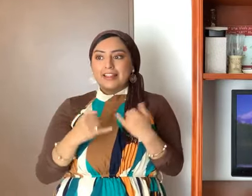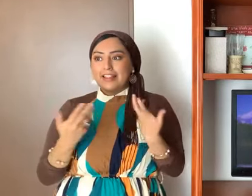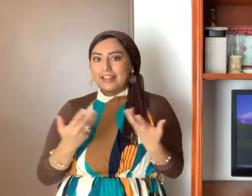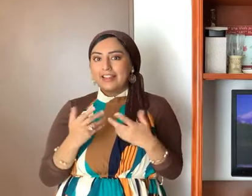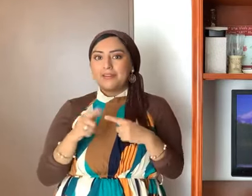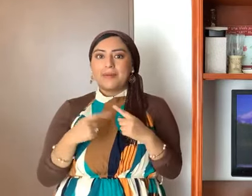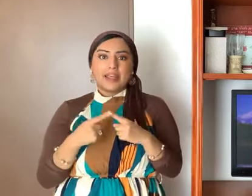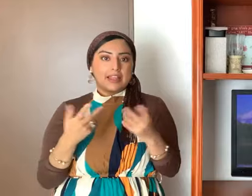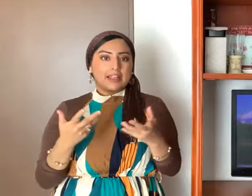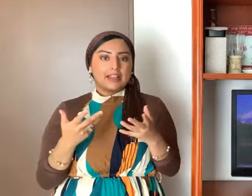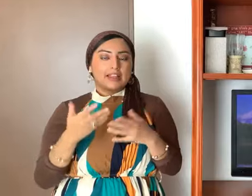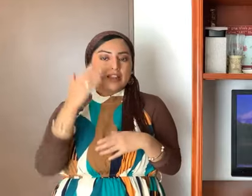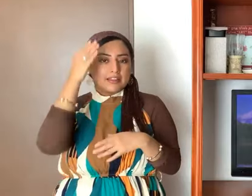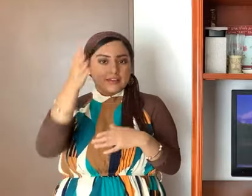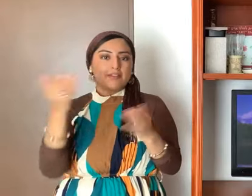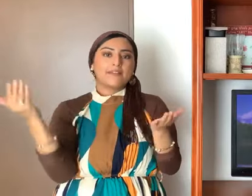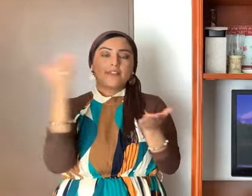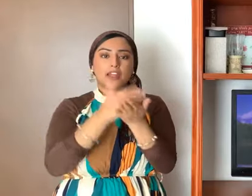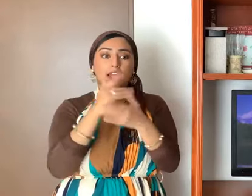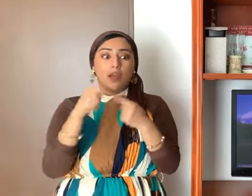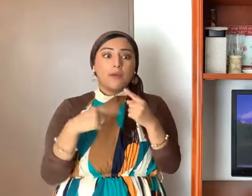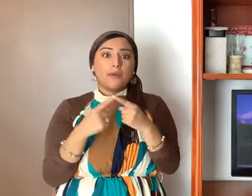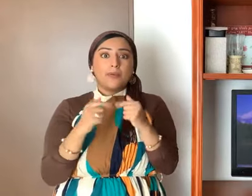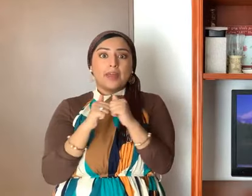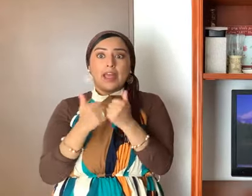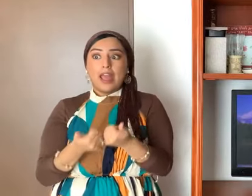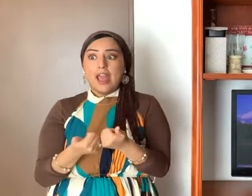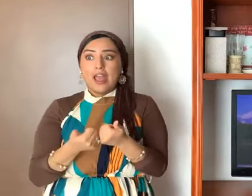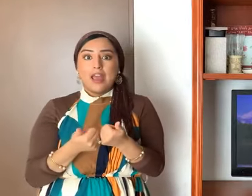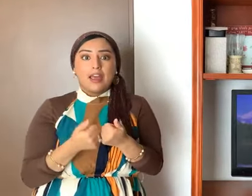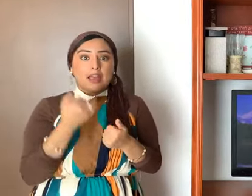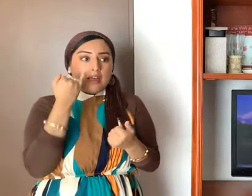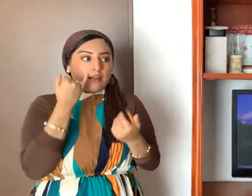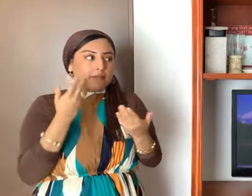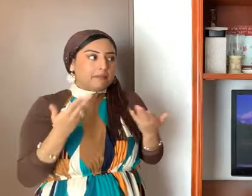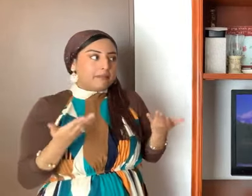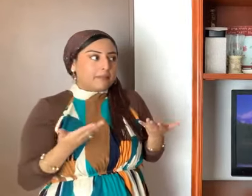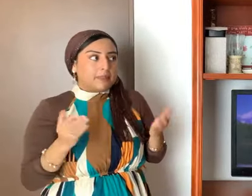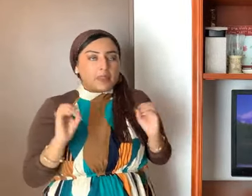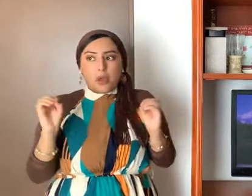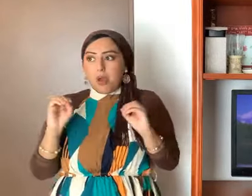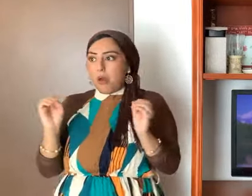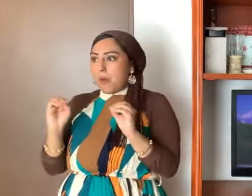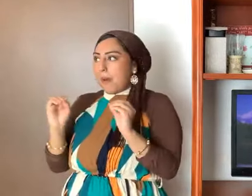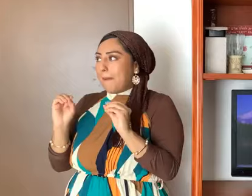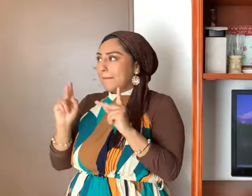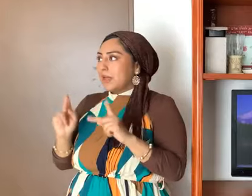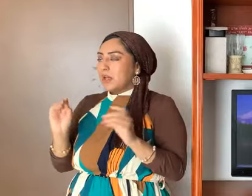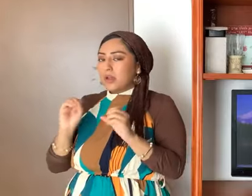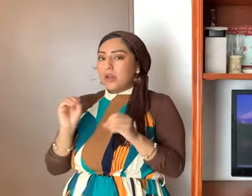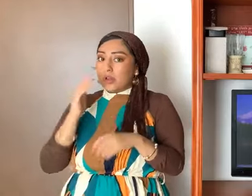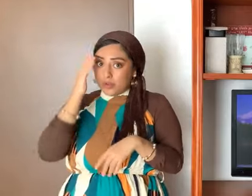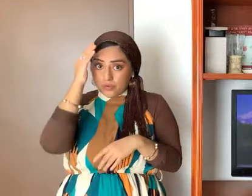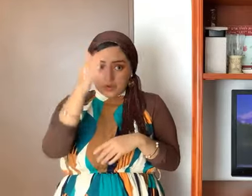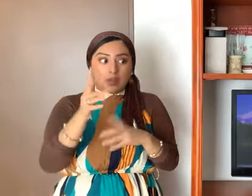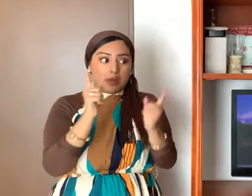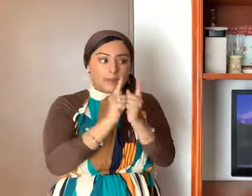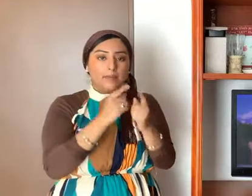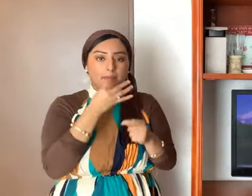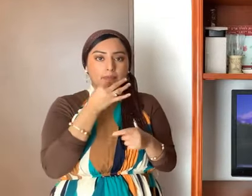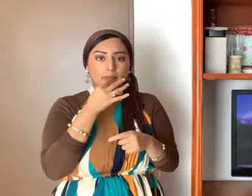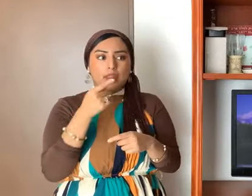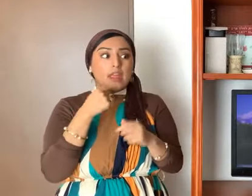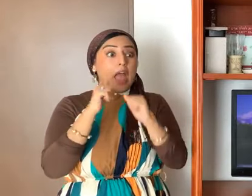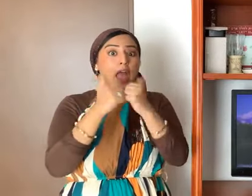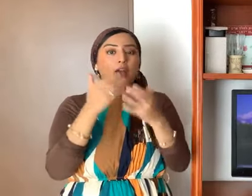Shabbat? ¿Llegará? ¿Cuándo? ¿Pero cómo? Es que, pues si aquí no hay nadie, pero ¿cómo? Llegará. Pero